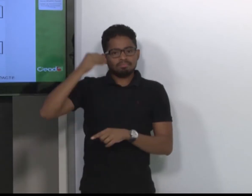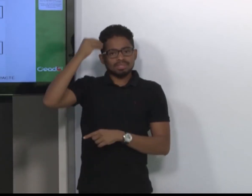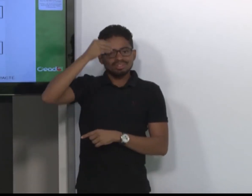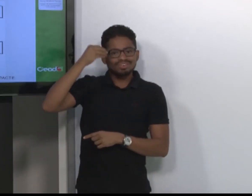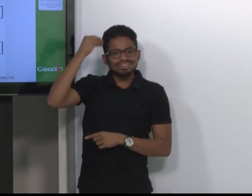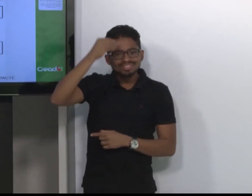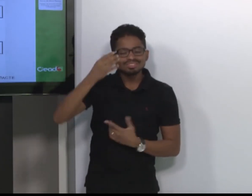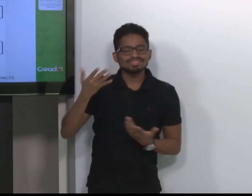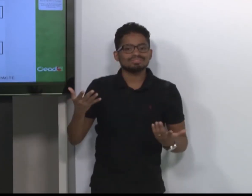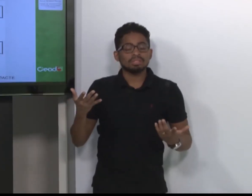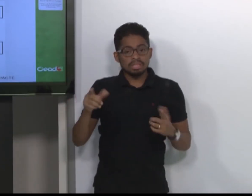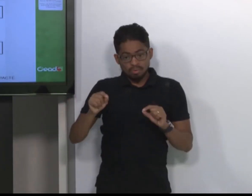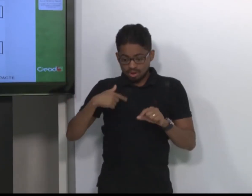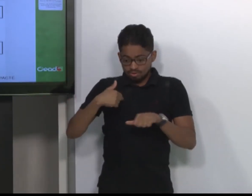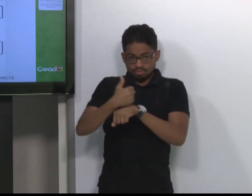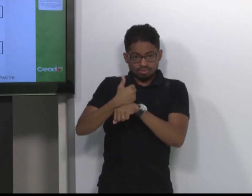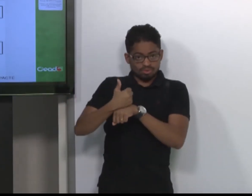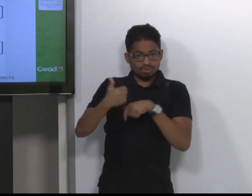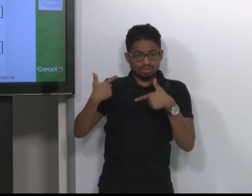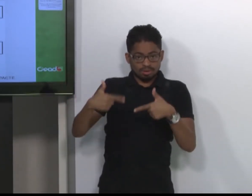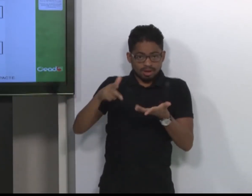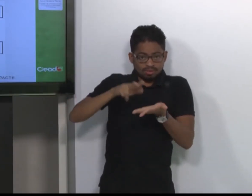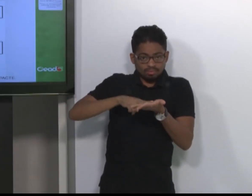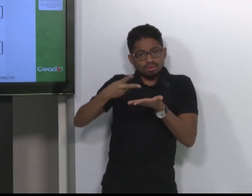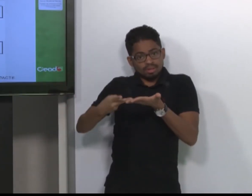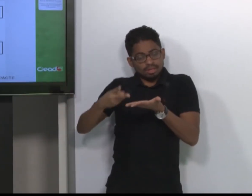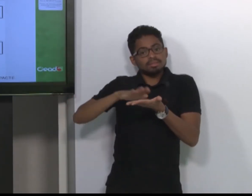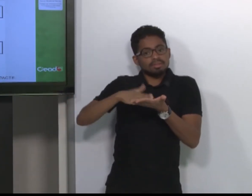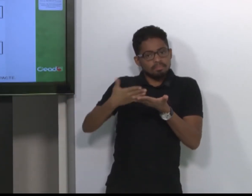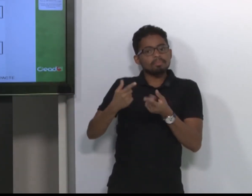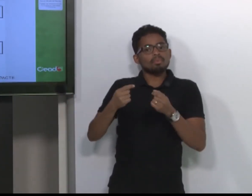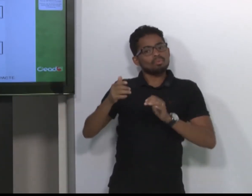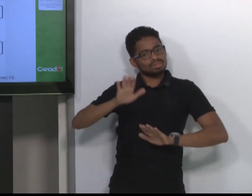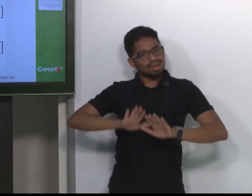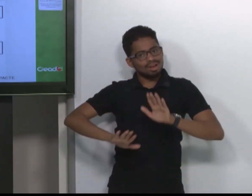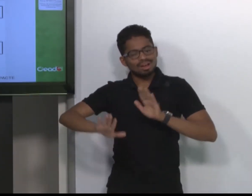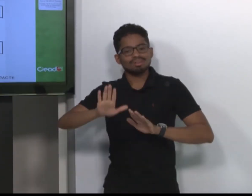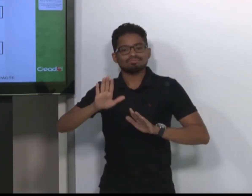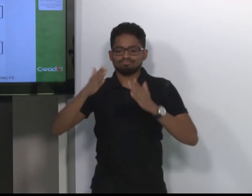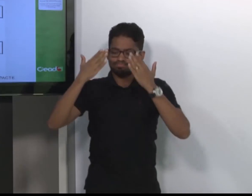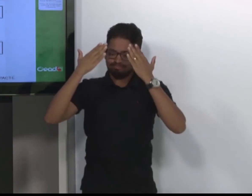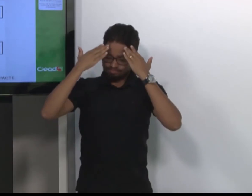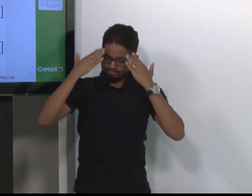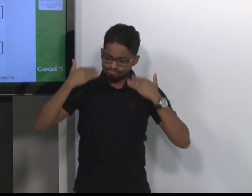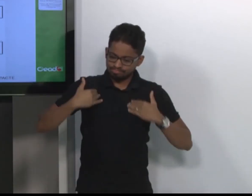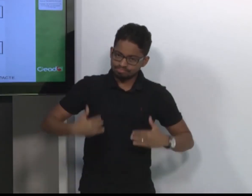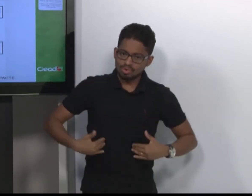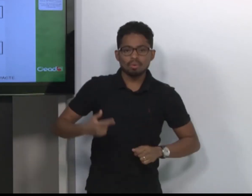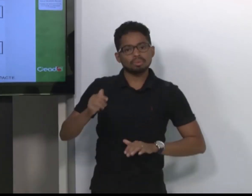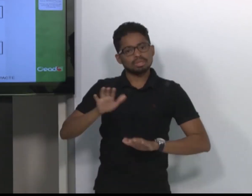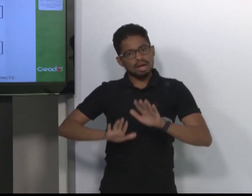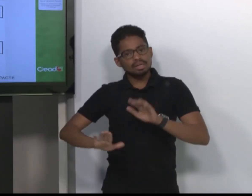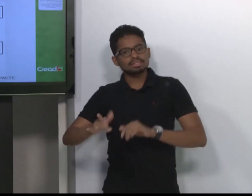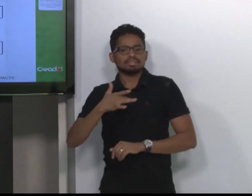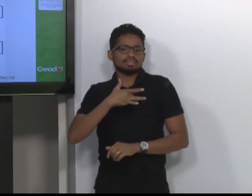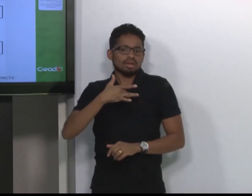ao psicofisiológico. Eu, como profissional, tradutor-intérprete, eu tenho que cuidar da